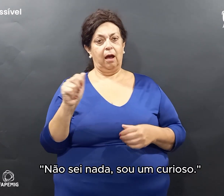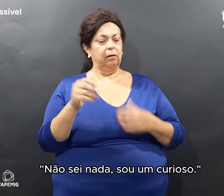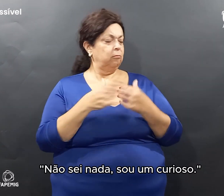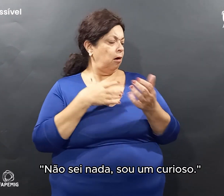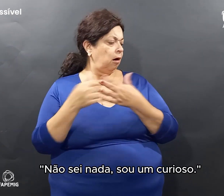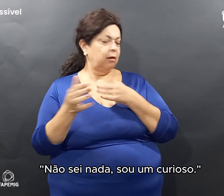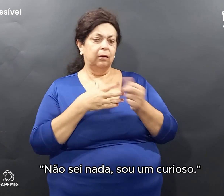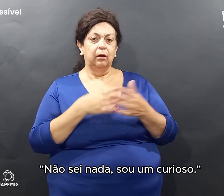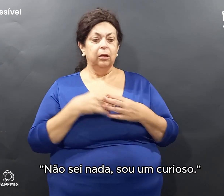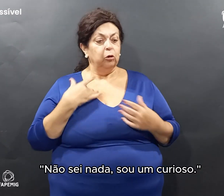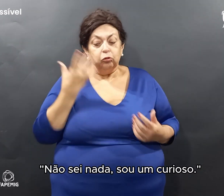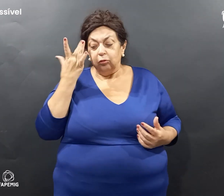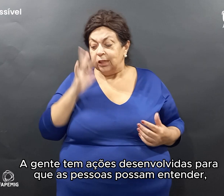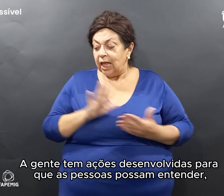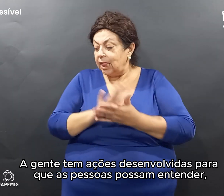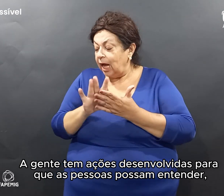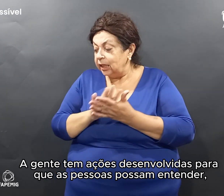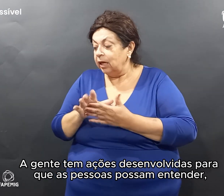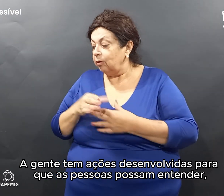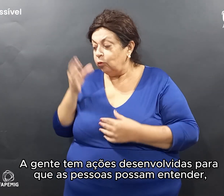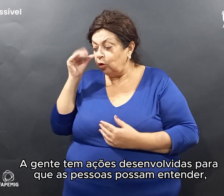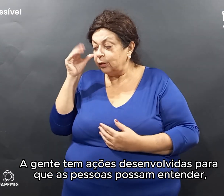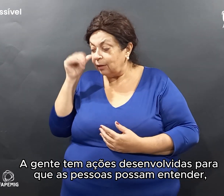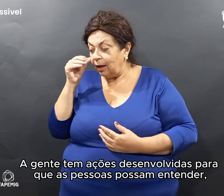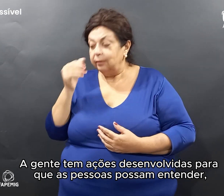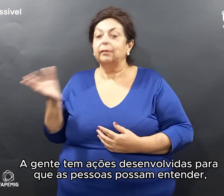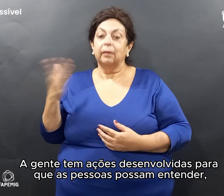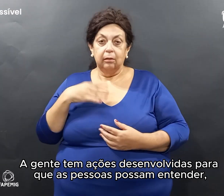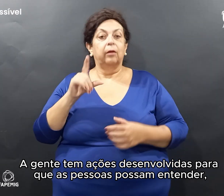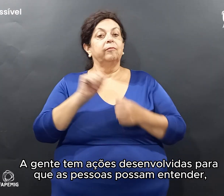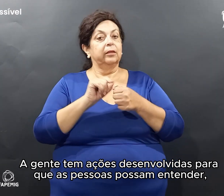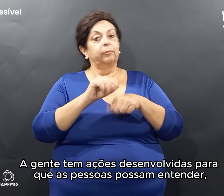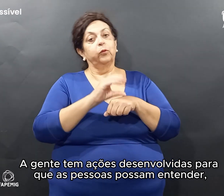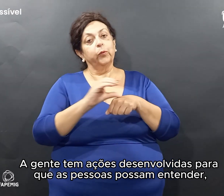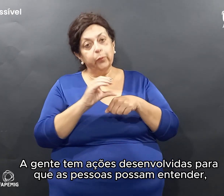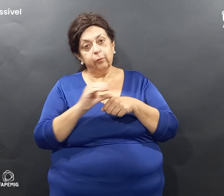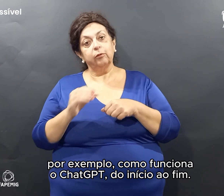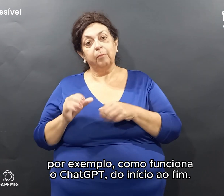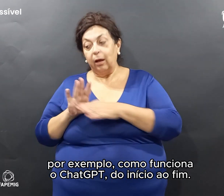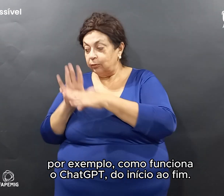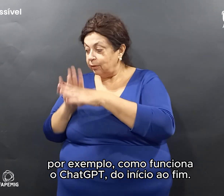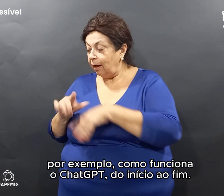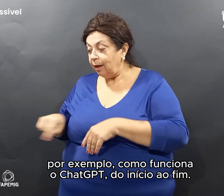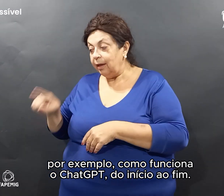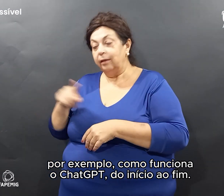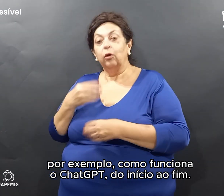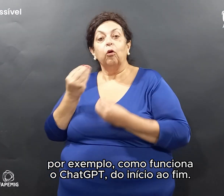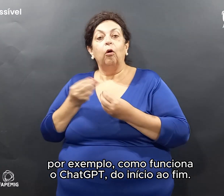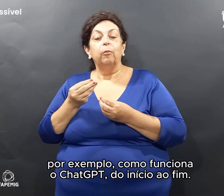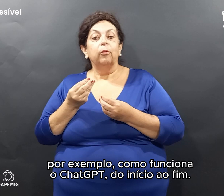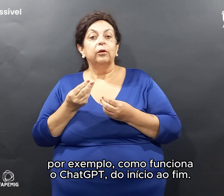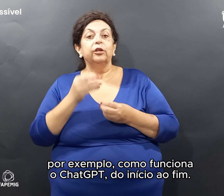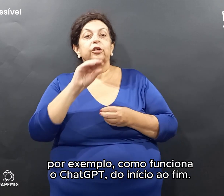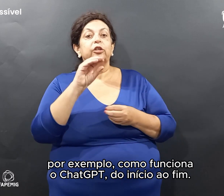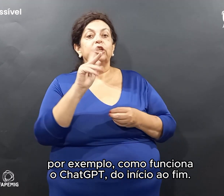sei nada, sou um curioso. A gente tem ações desenvolvidas para que as pessoas possam entender, por exemplo, como que funciona o ChatGPT, do início ao